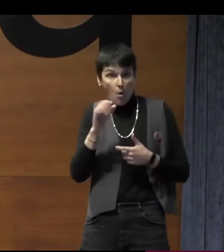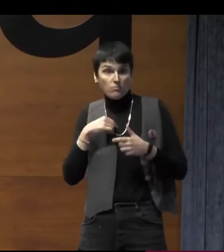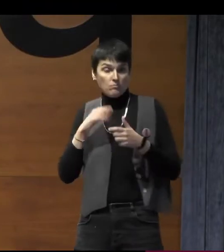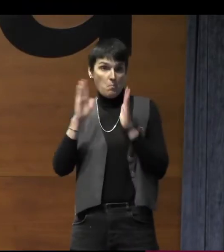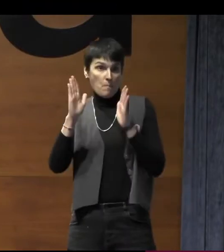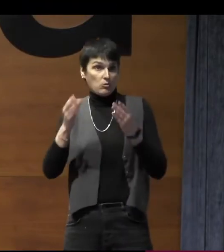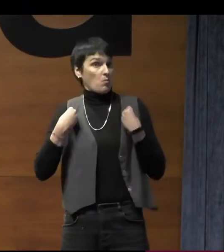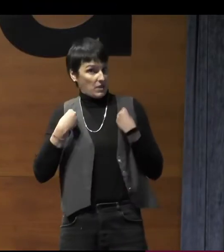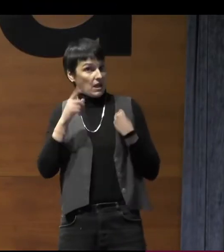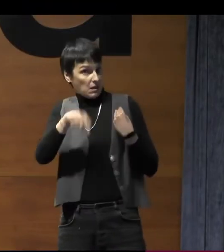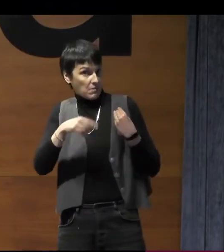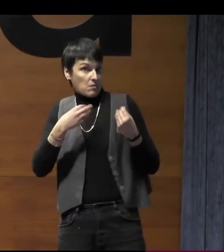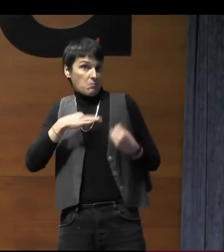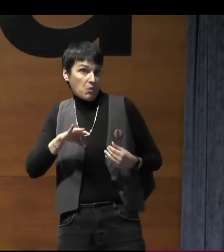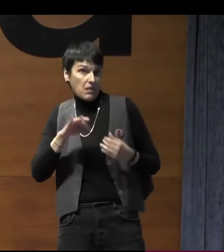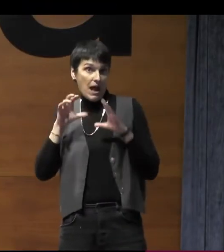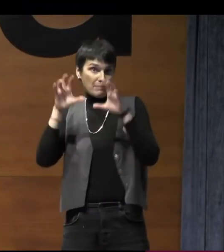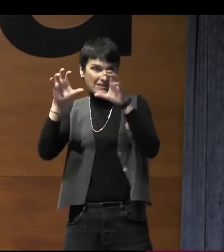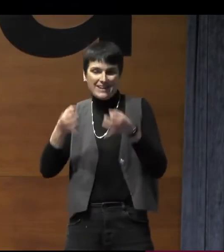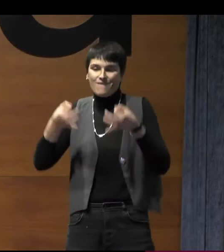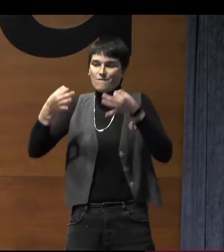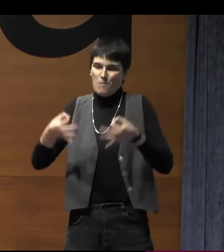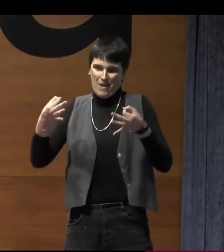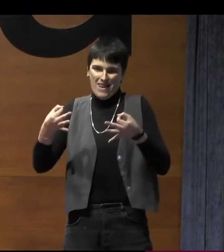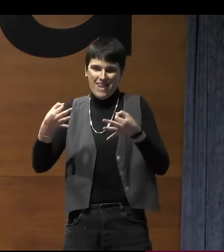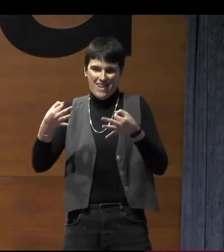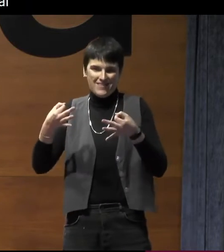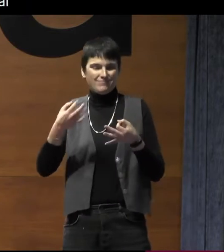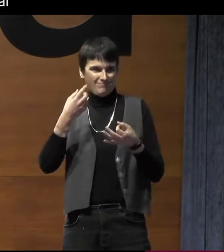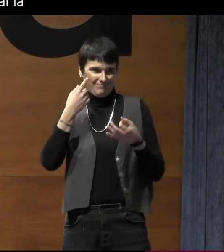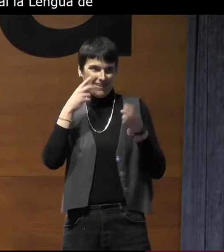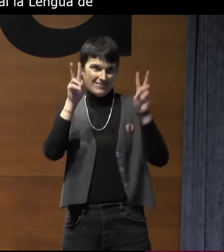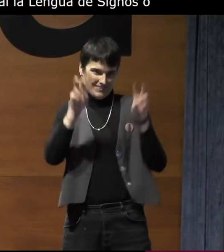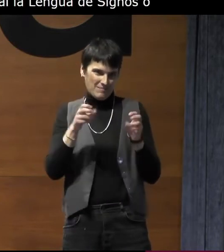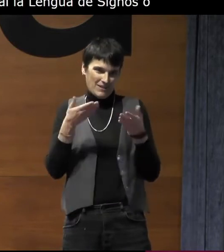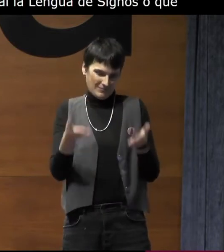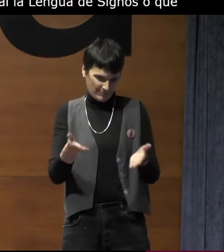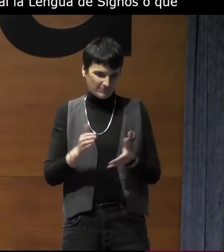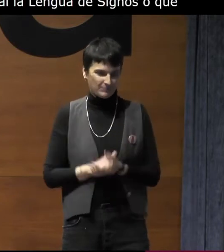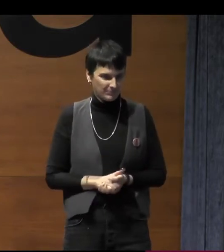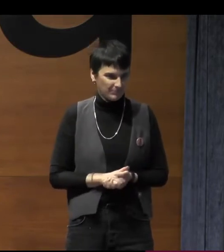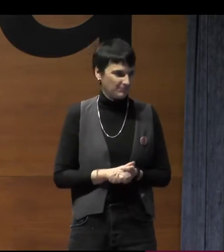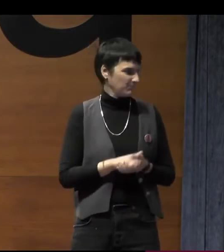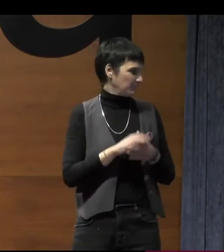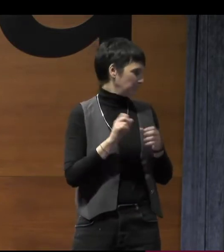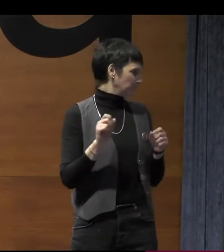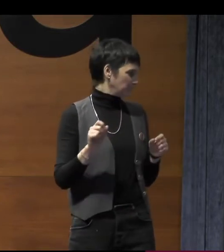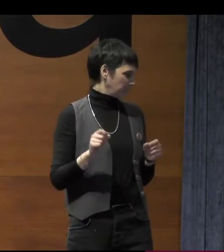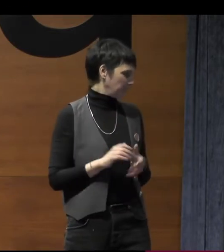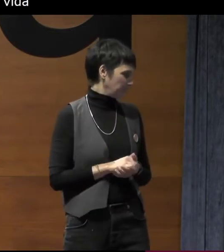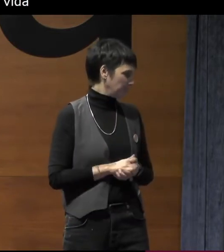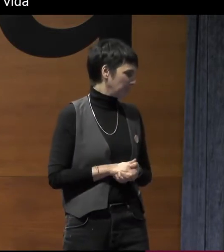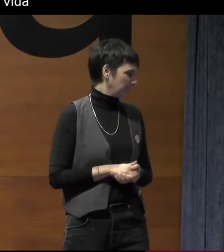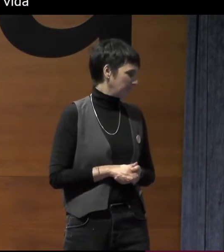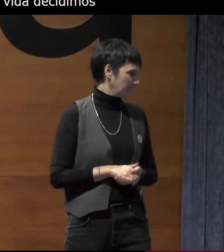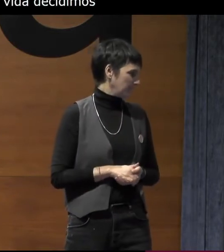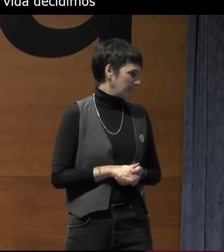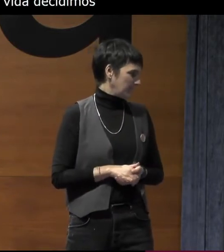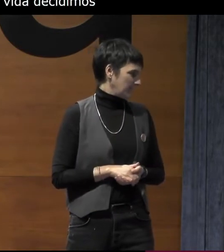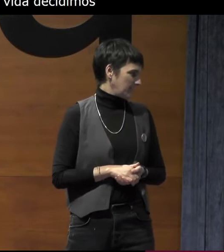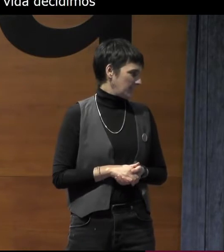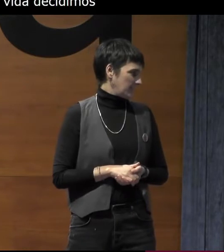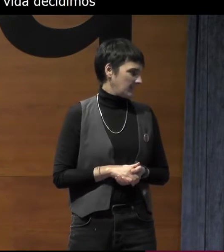manera natural la lengua de signos o que quizás en algún momento de nuestra vida decidimos optar por el